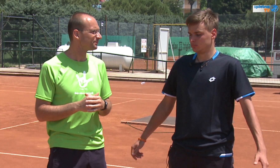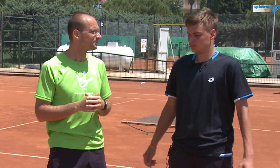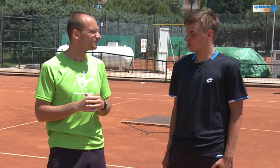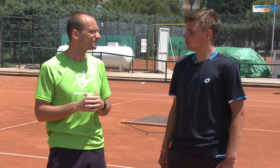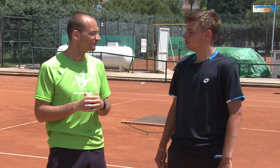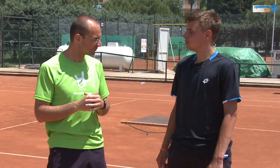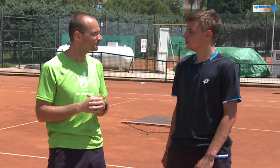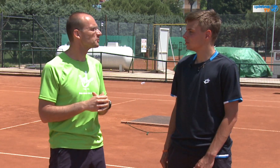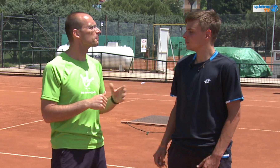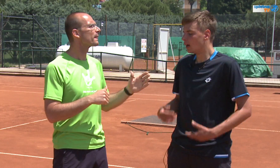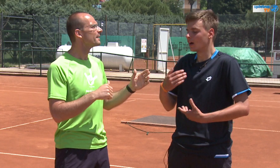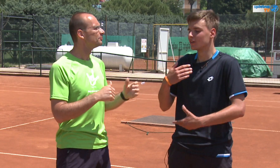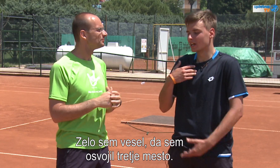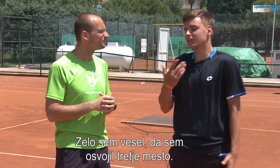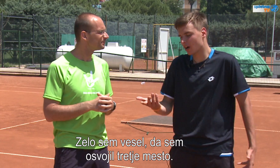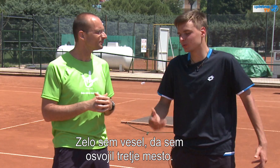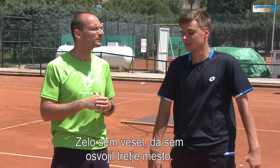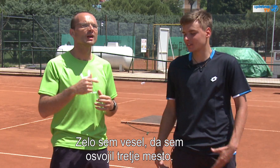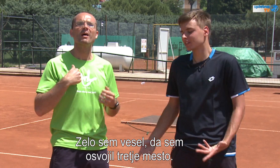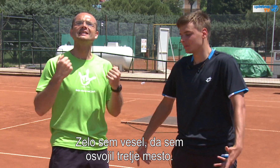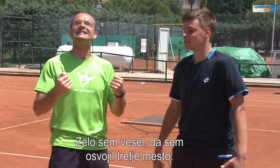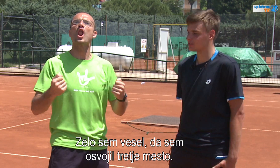Pa to. Vesel, tretje mesto.